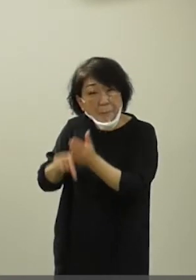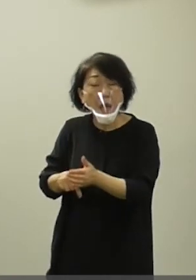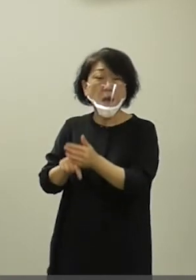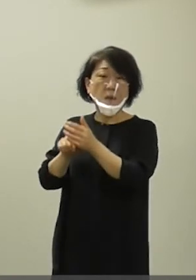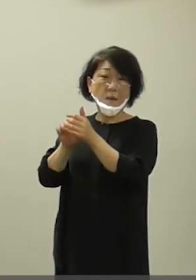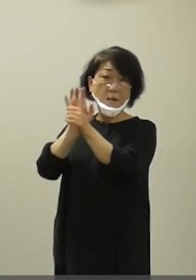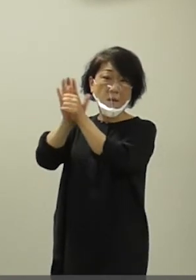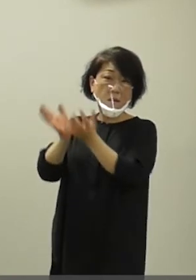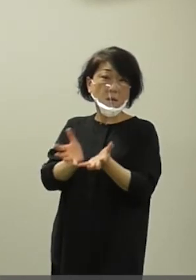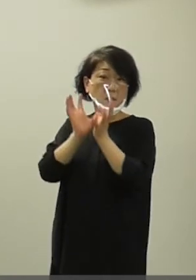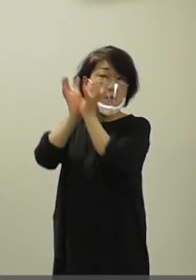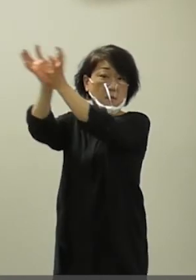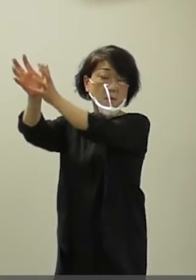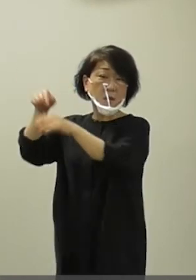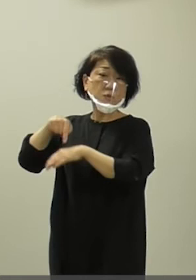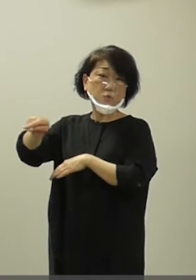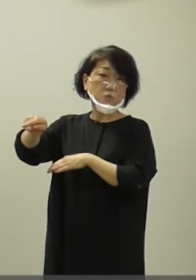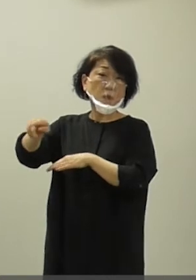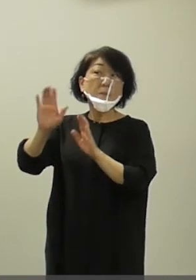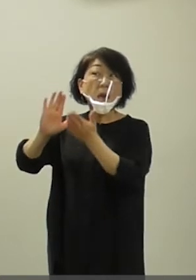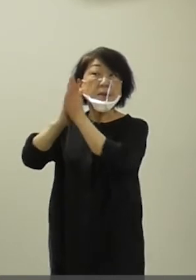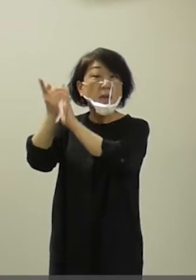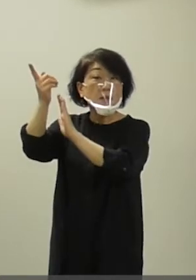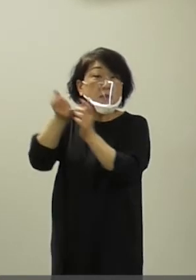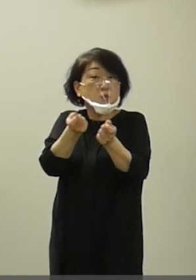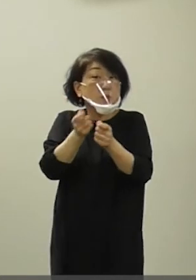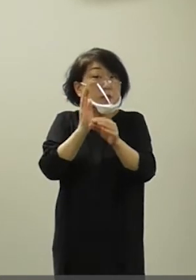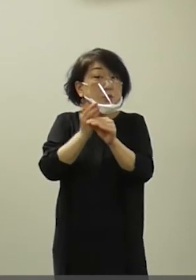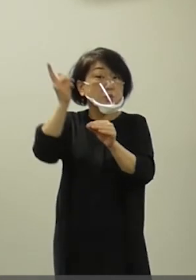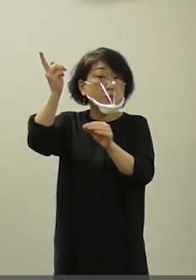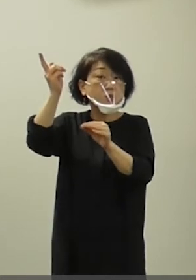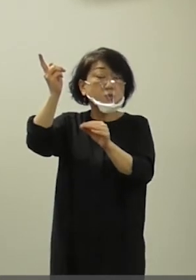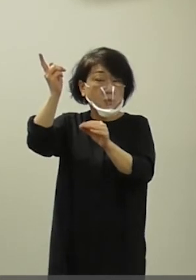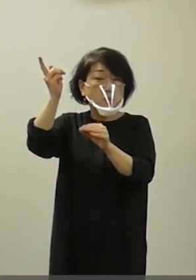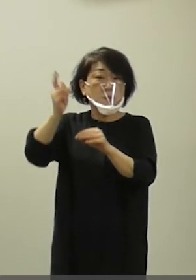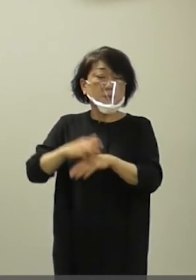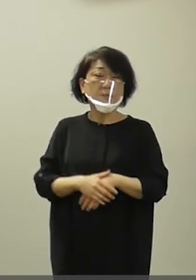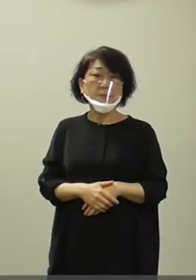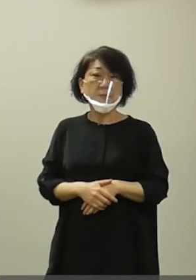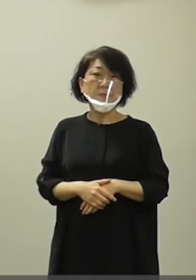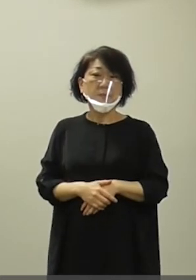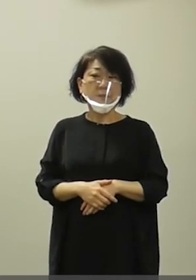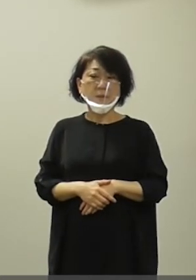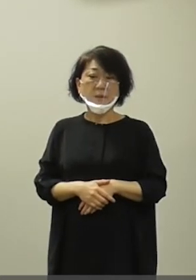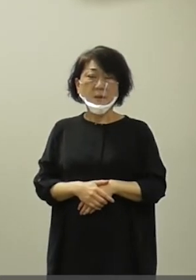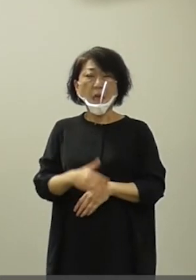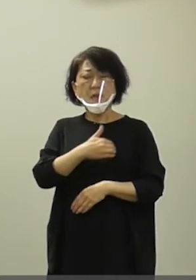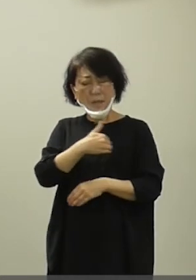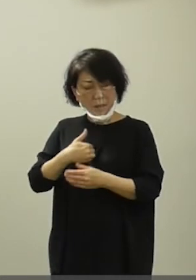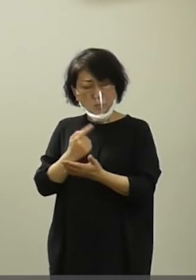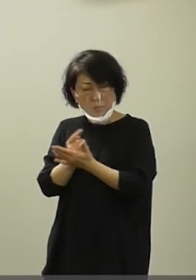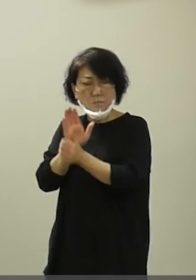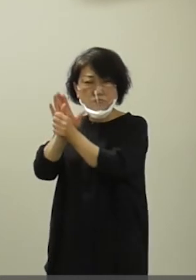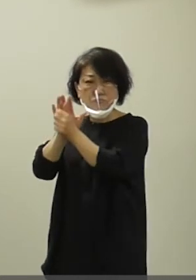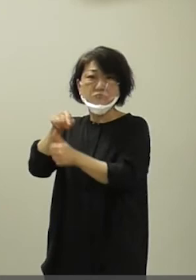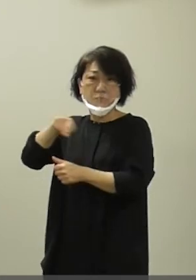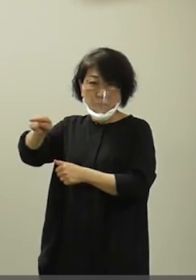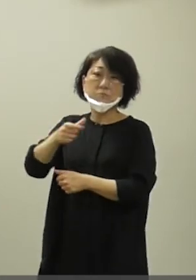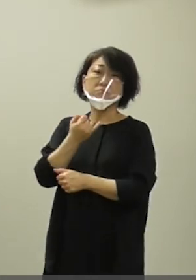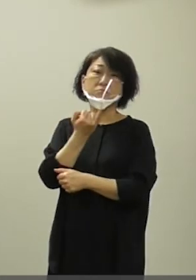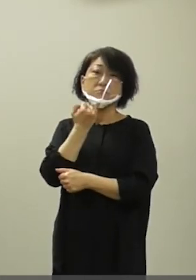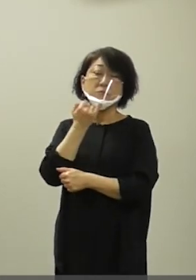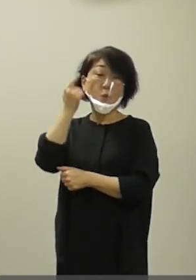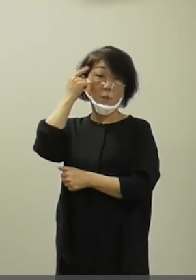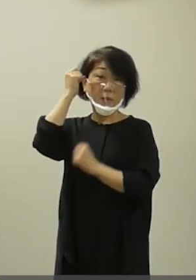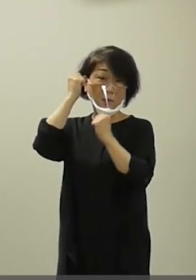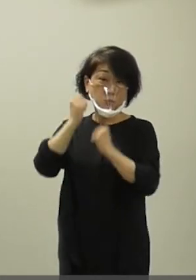いうことで体の放電はもういっちょのでを略してできるの中で協力お金的発見と協力をして